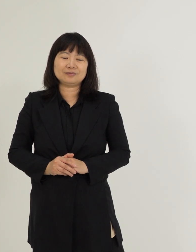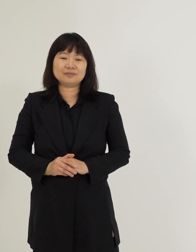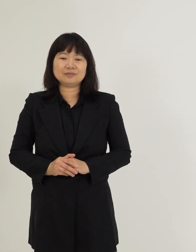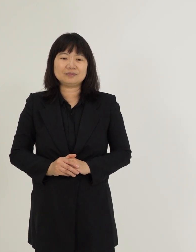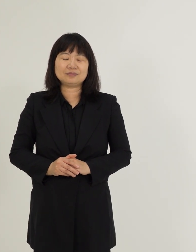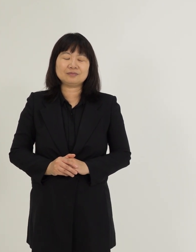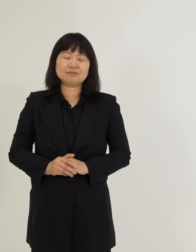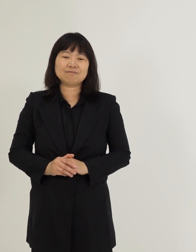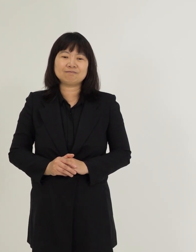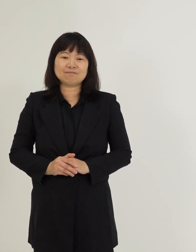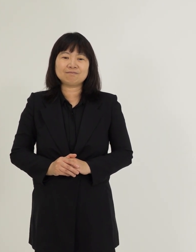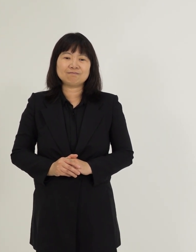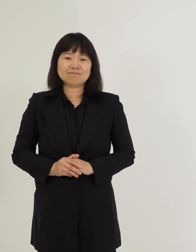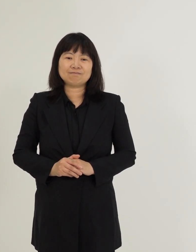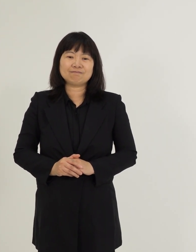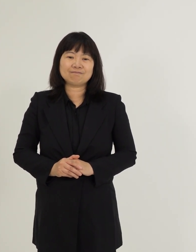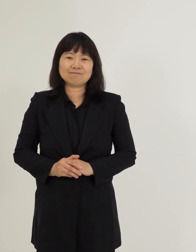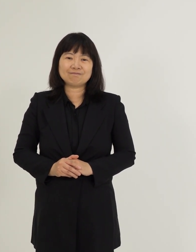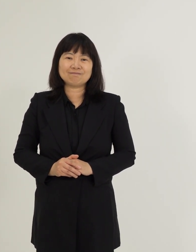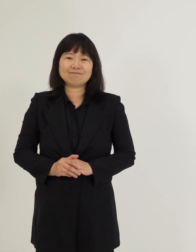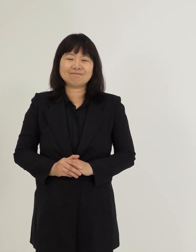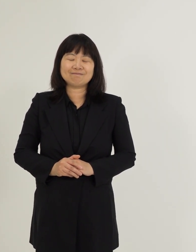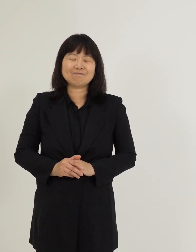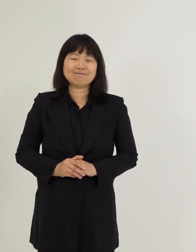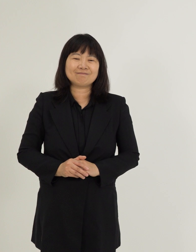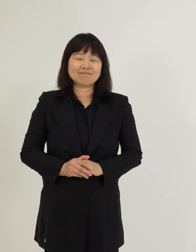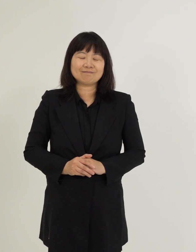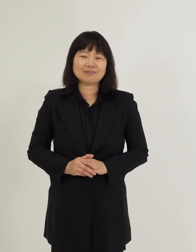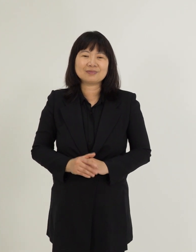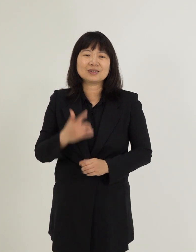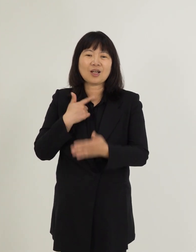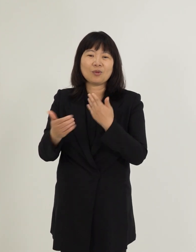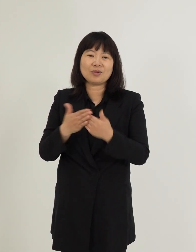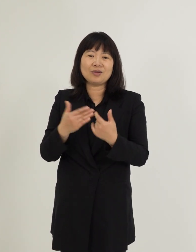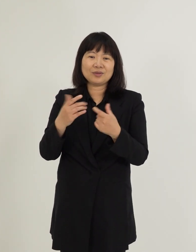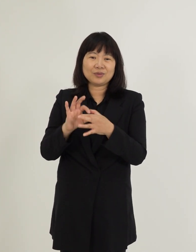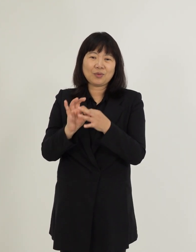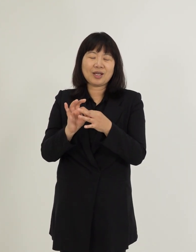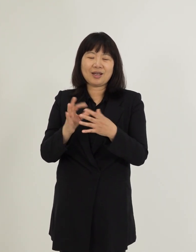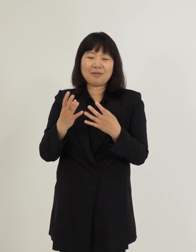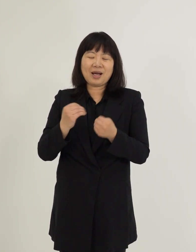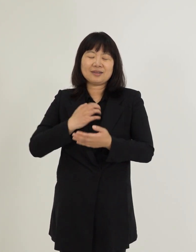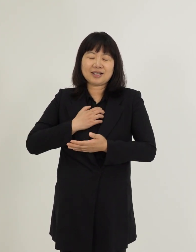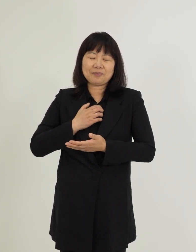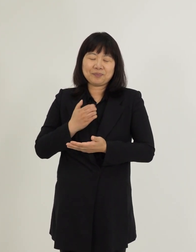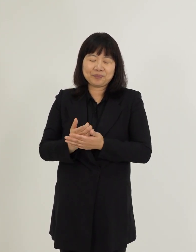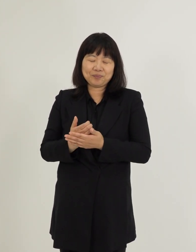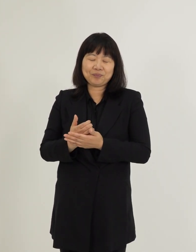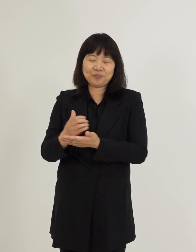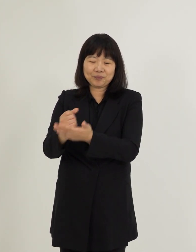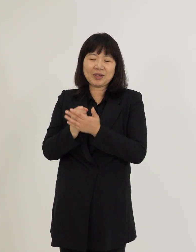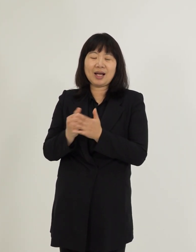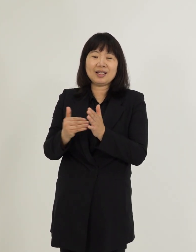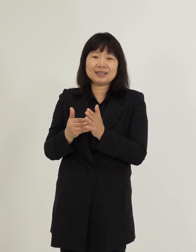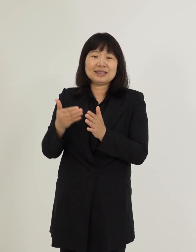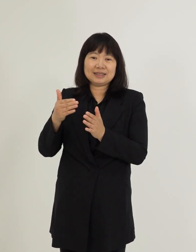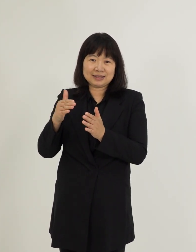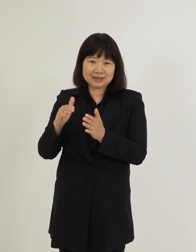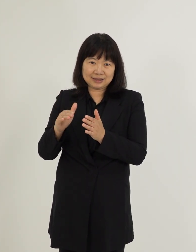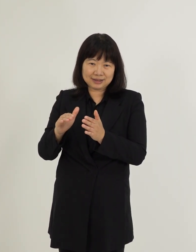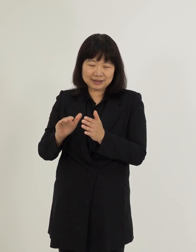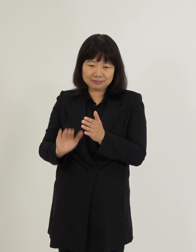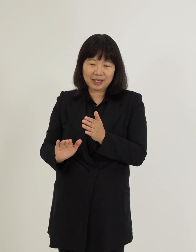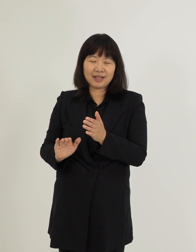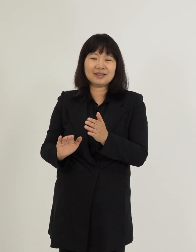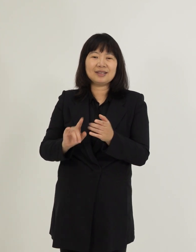많은 또 감동들이 있지만 이런 감동들을 통해서 뭔가를 자극하려는 것이 제